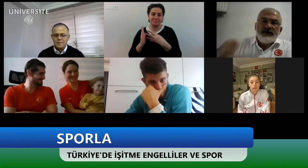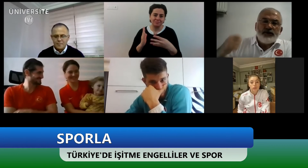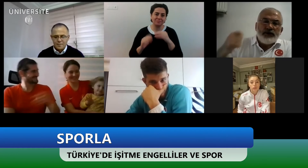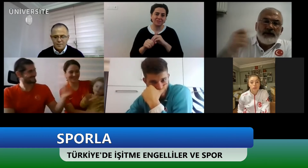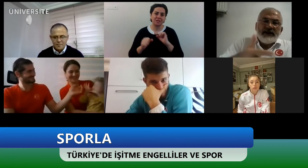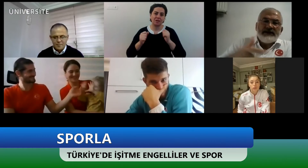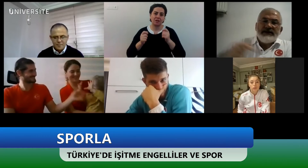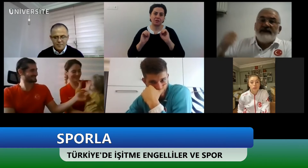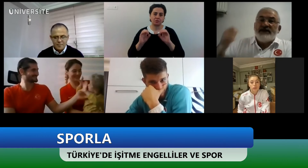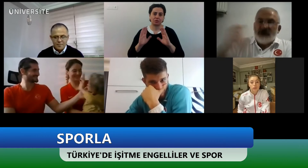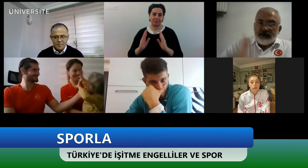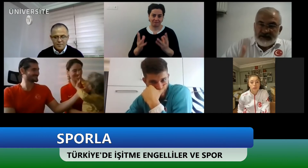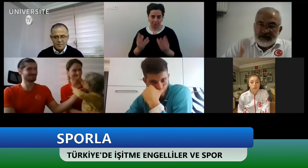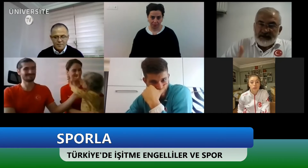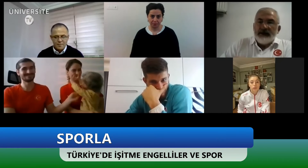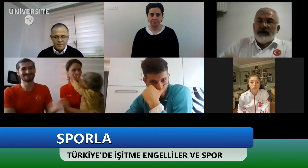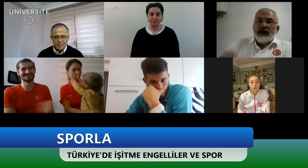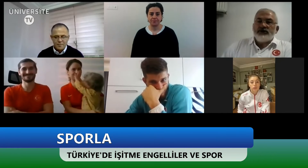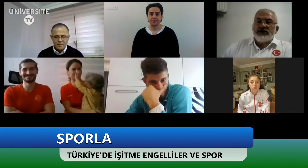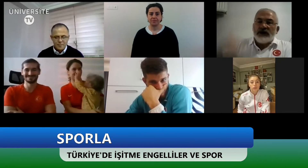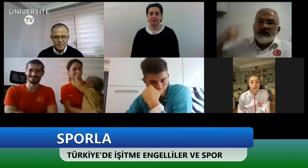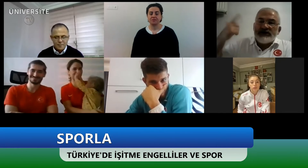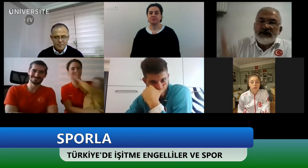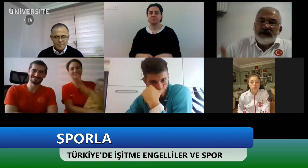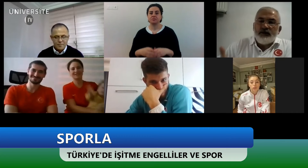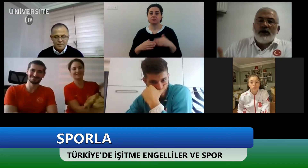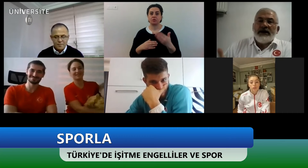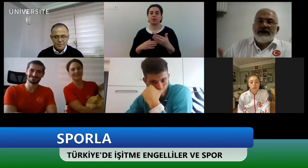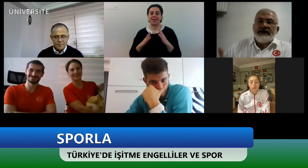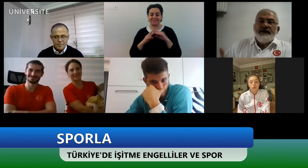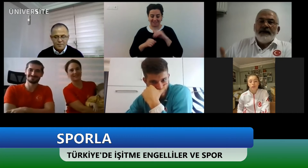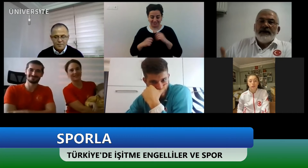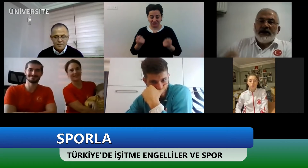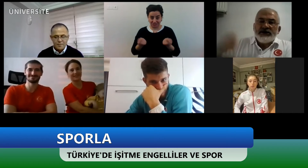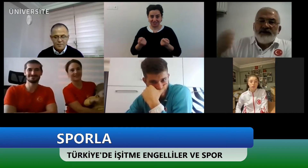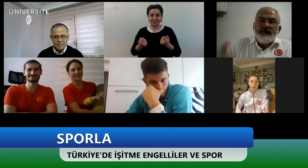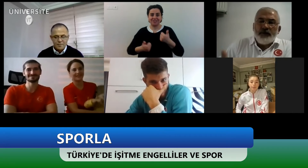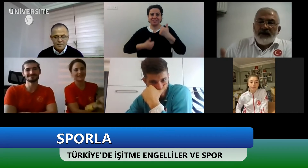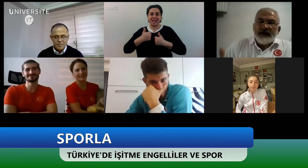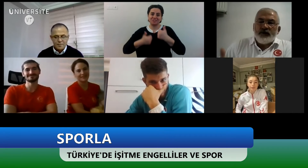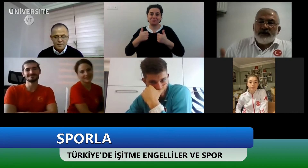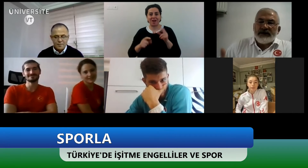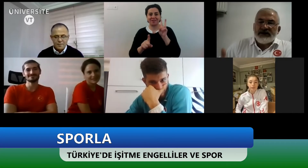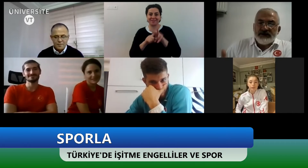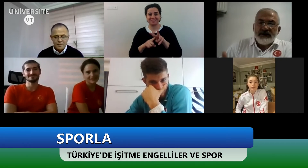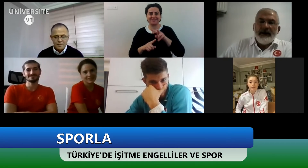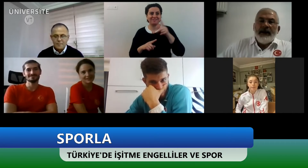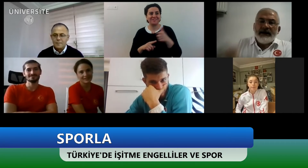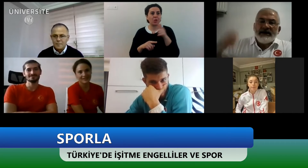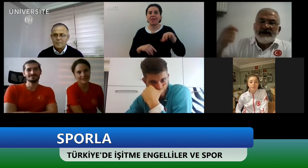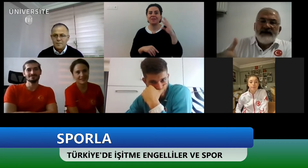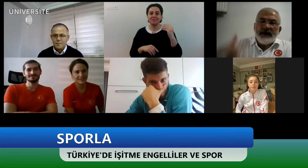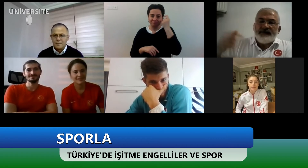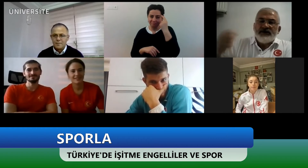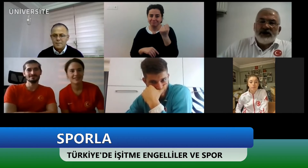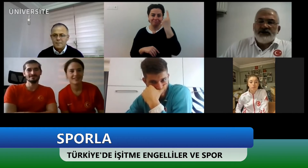çocuklarımıza programlar attık, evde çalıştılar. Daha sonra çalıştıkları bu olayları yarışma platformuna taşıdık.